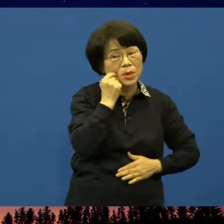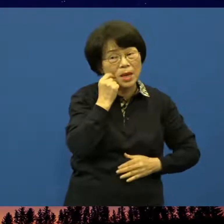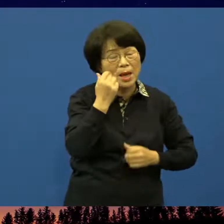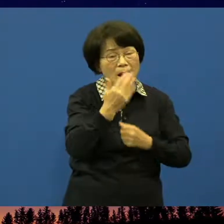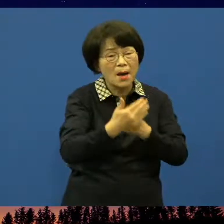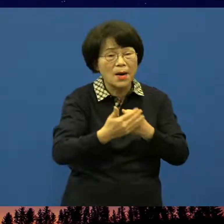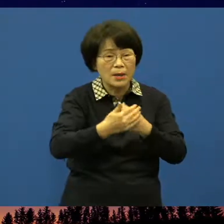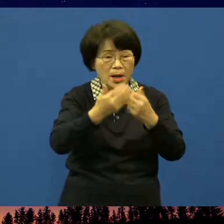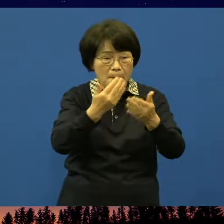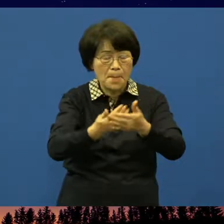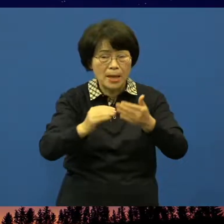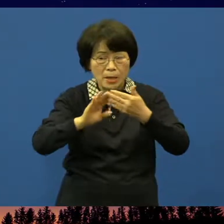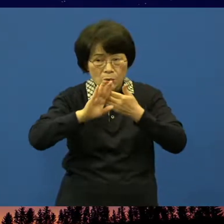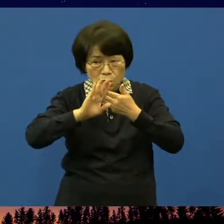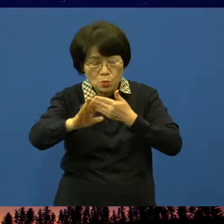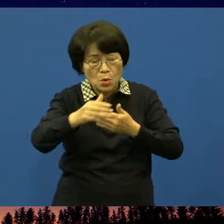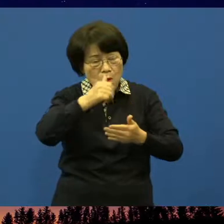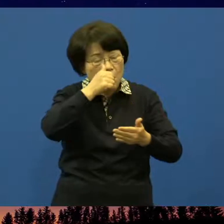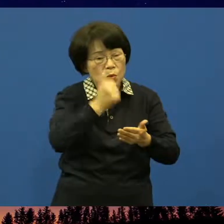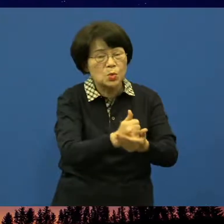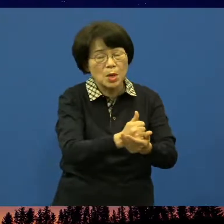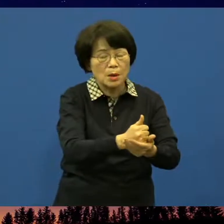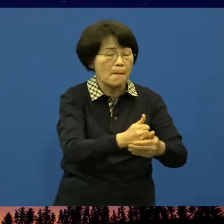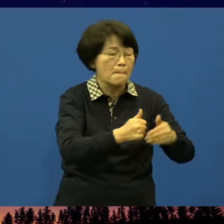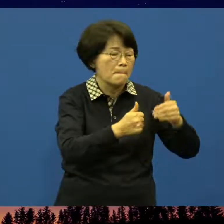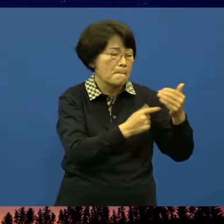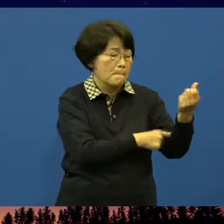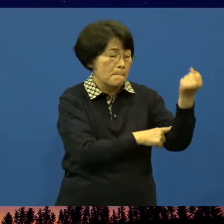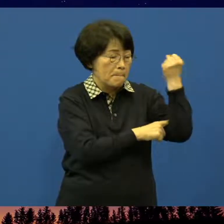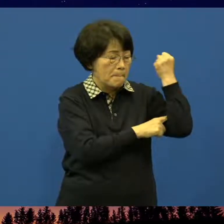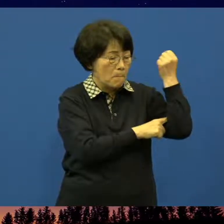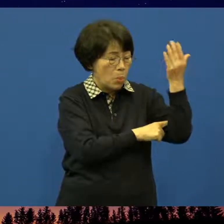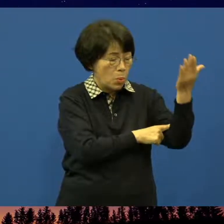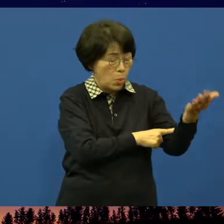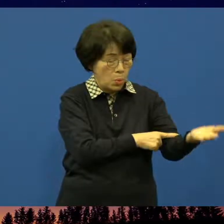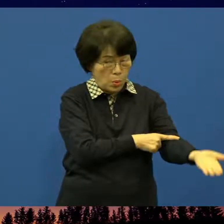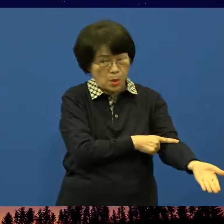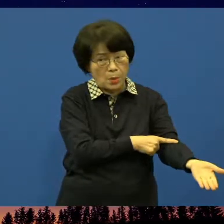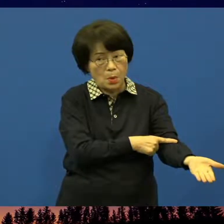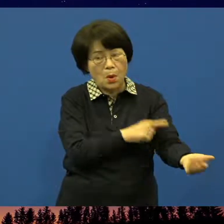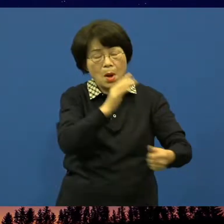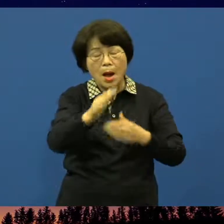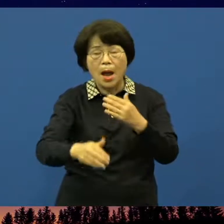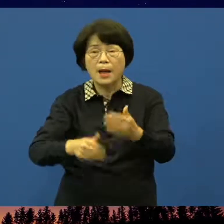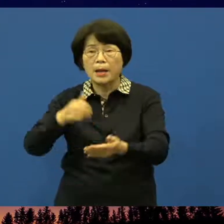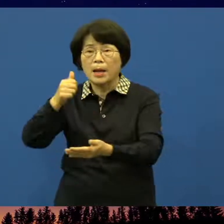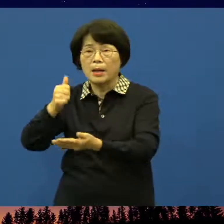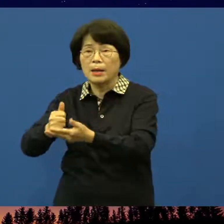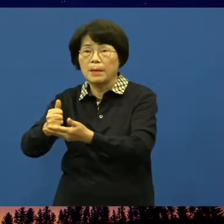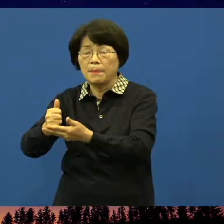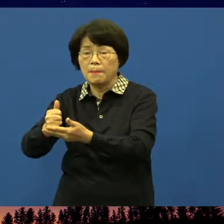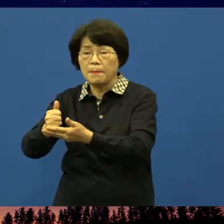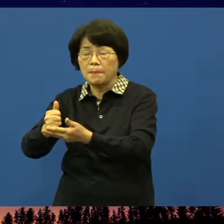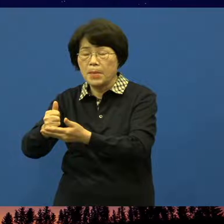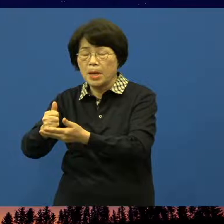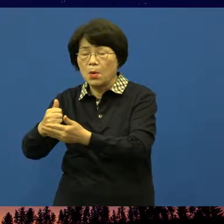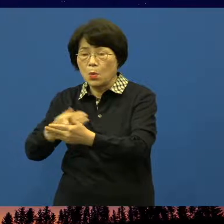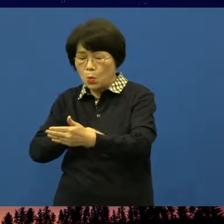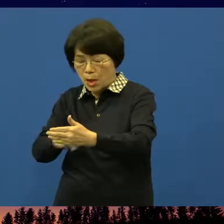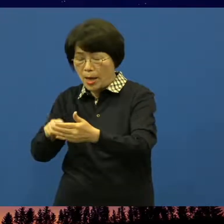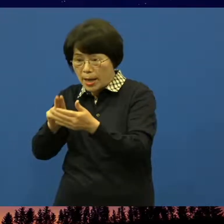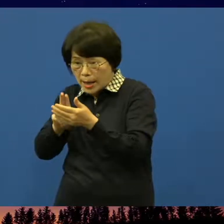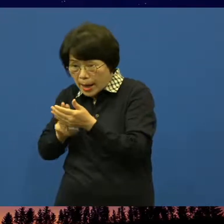있게 되면 죄의 힘은 현저히 힘을 잃어버리게 되고 하나님의 우리 안에 있는 감춰진